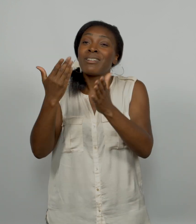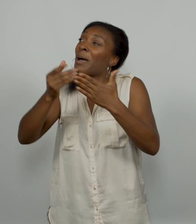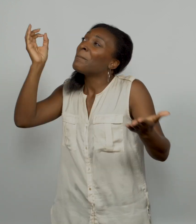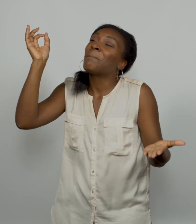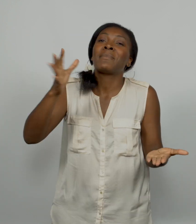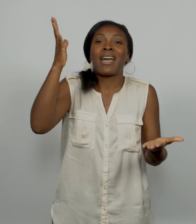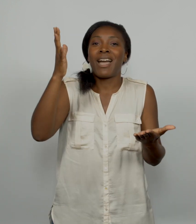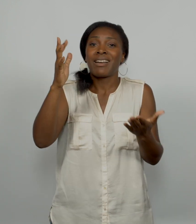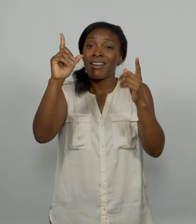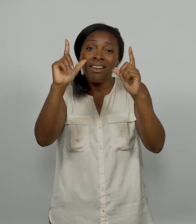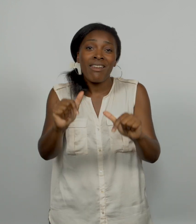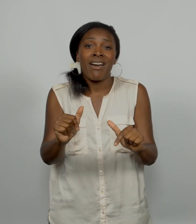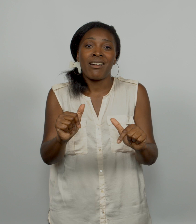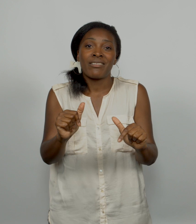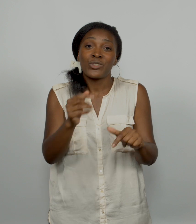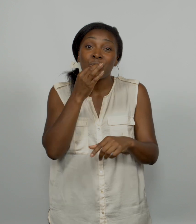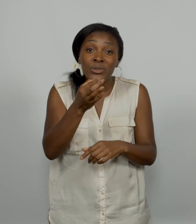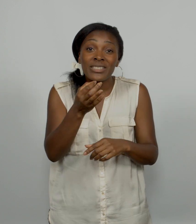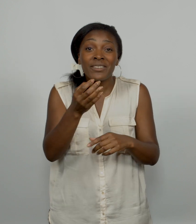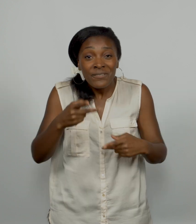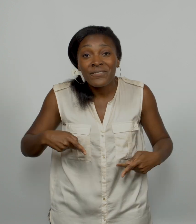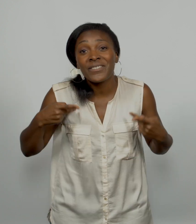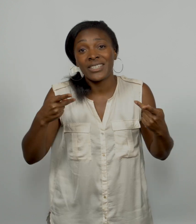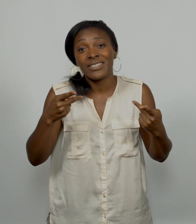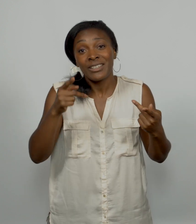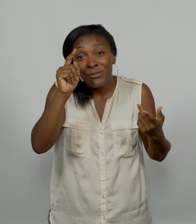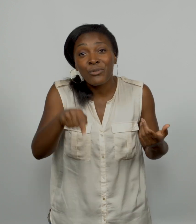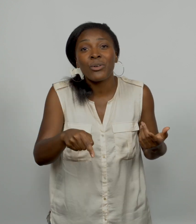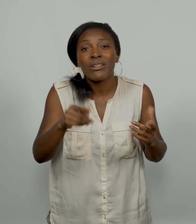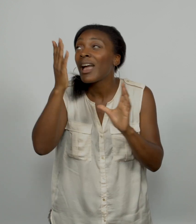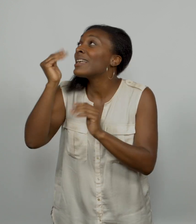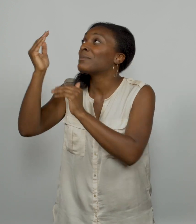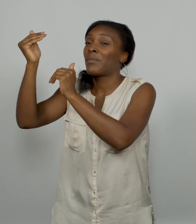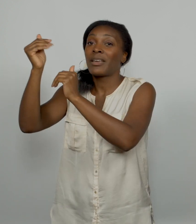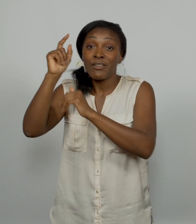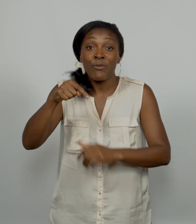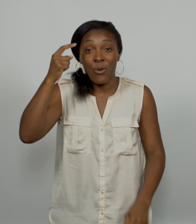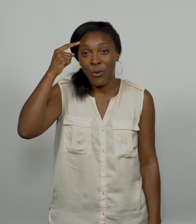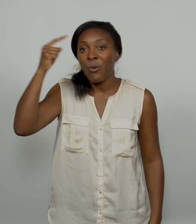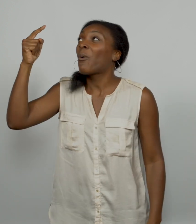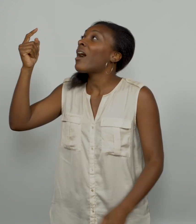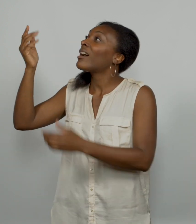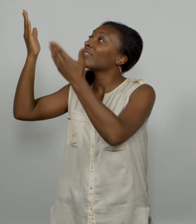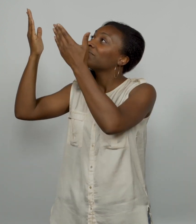miracle peut venir. Je te dis, vis, espère et crois.